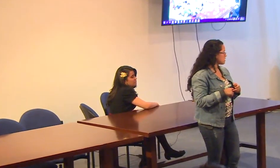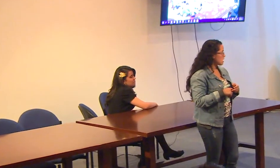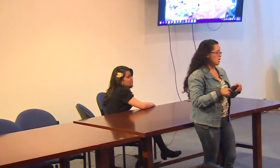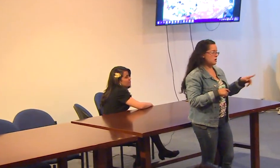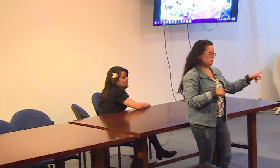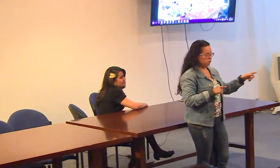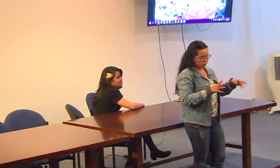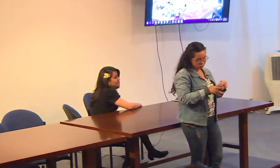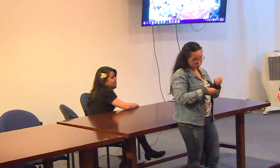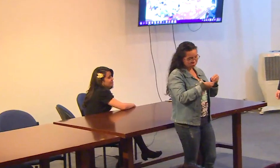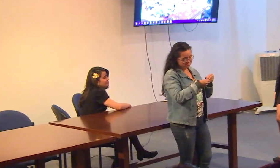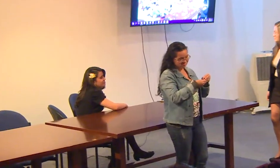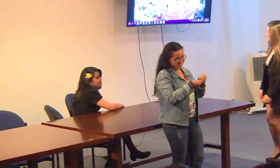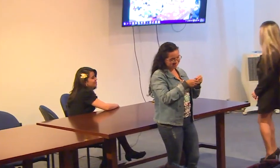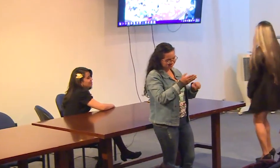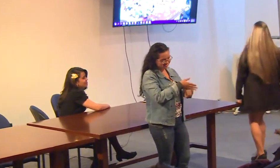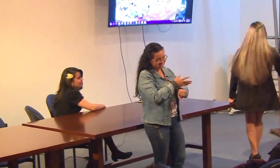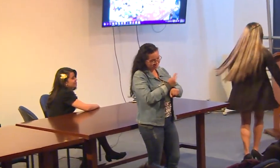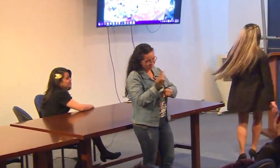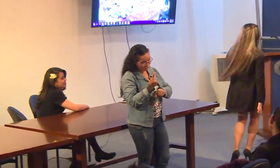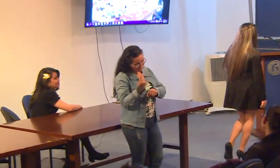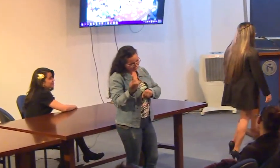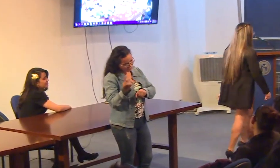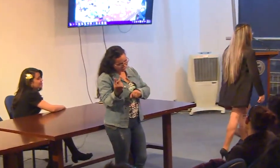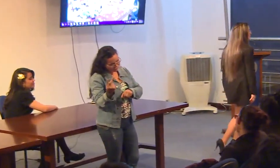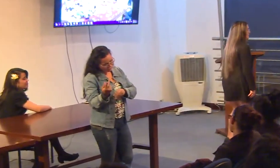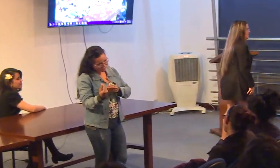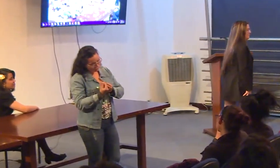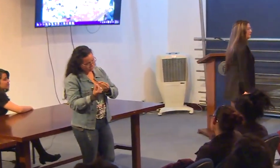Complementando un poco con lo que dijeron mis compañeras,